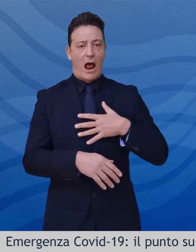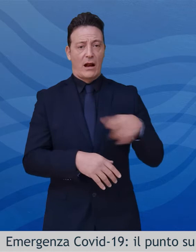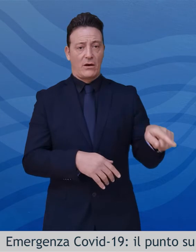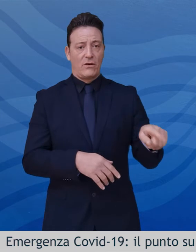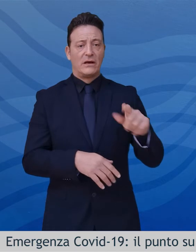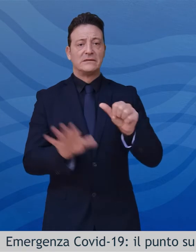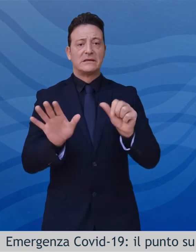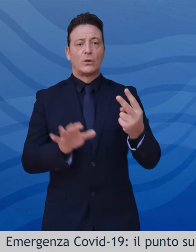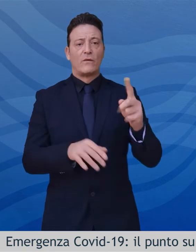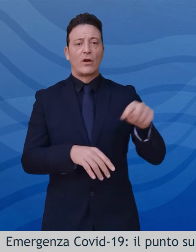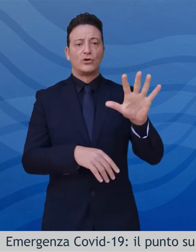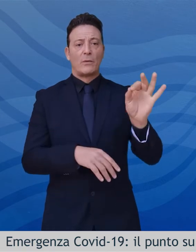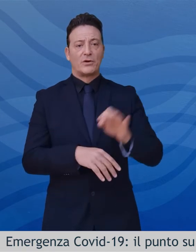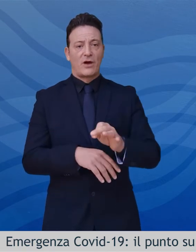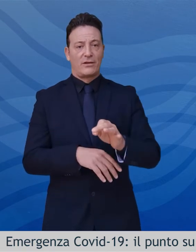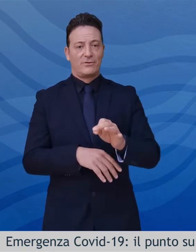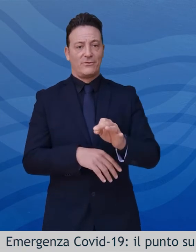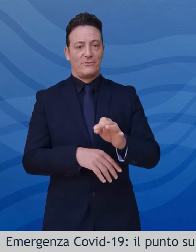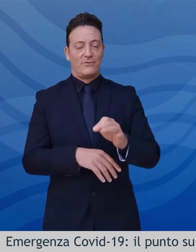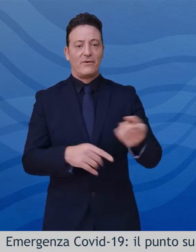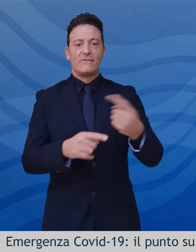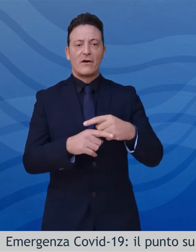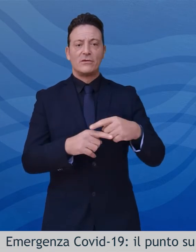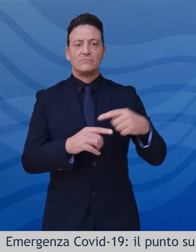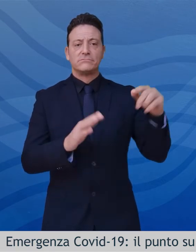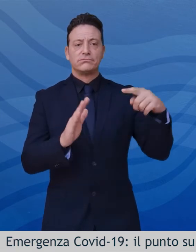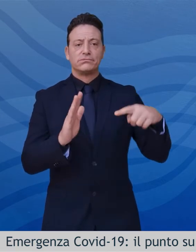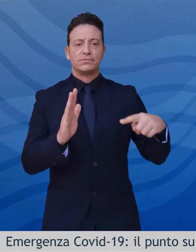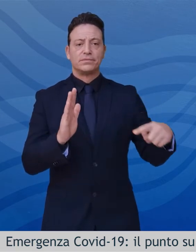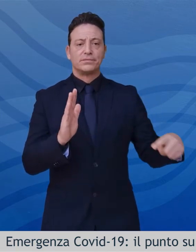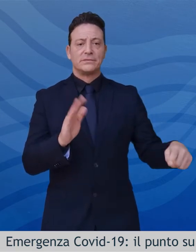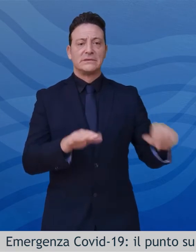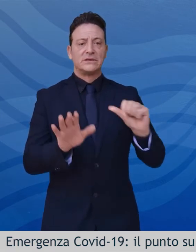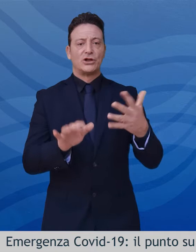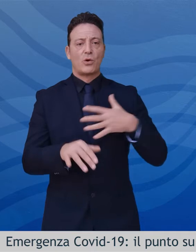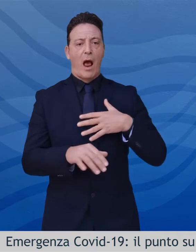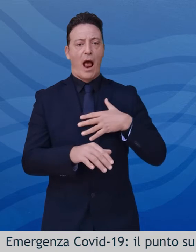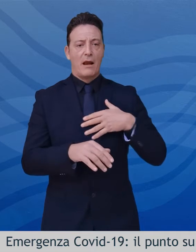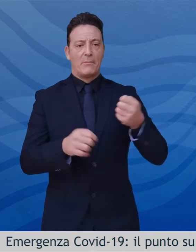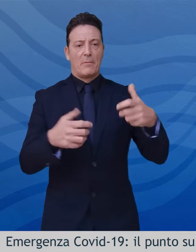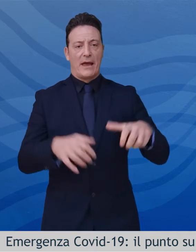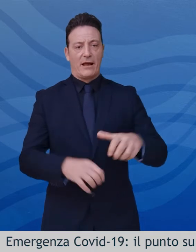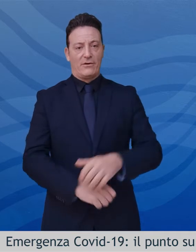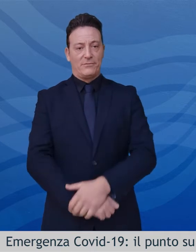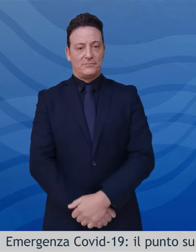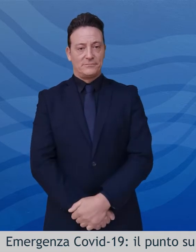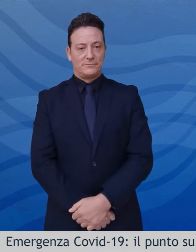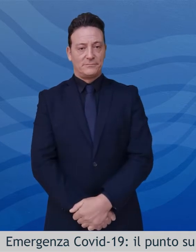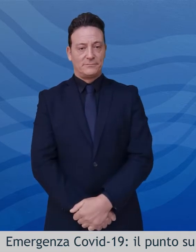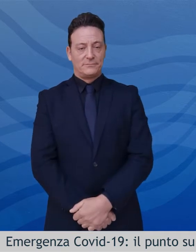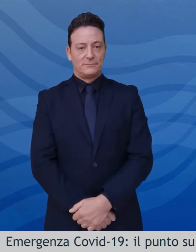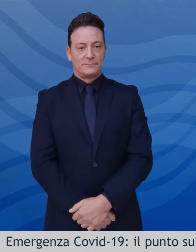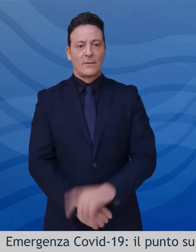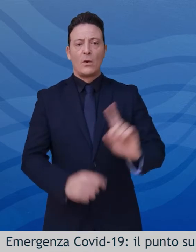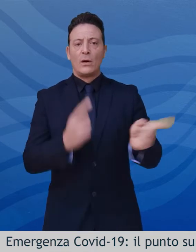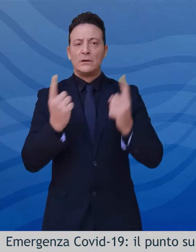,5%, mentre in discesa l'interessamento degli ultra 65 anni. A prescindere dal numero